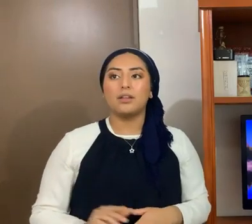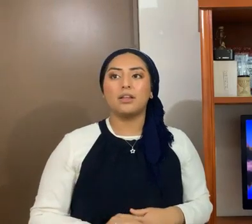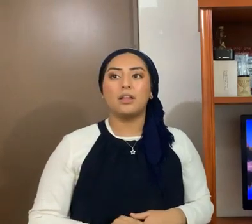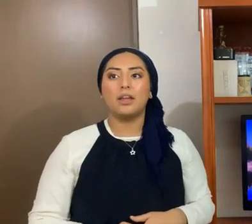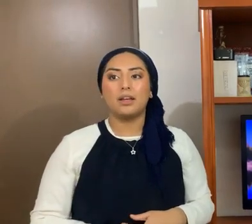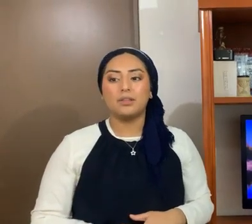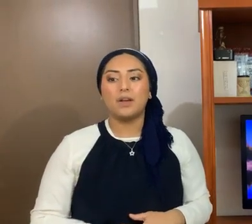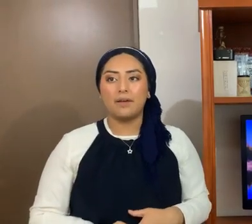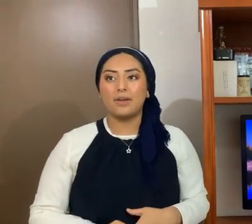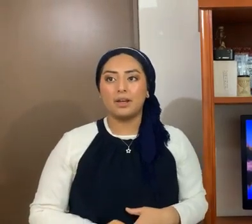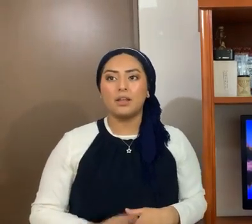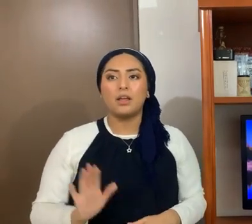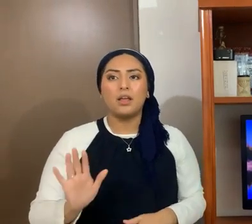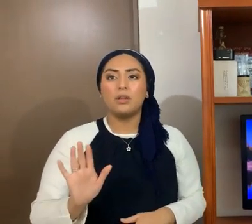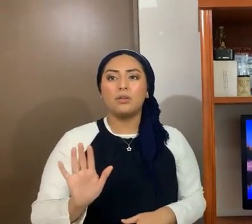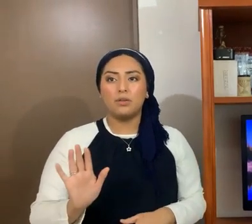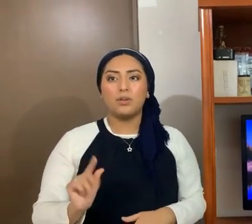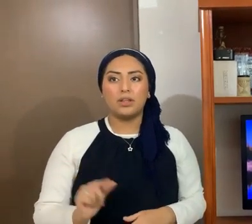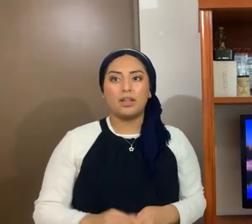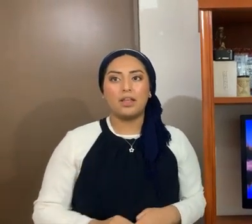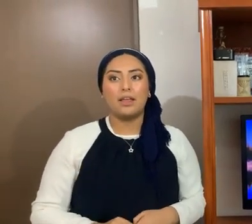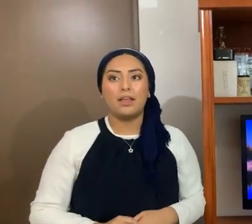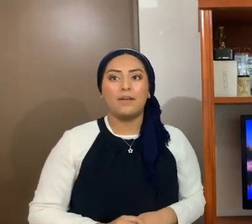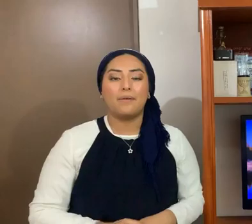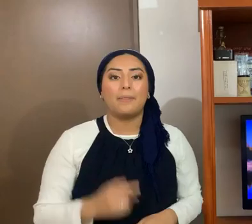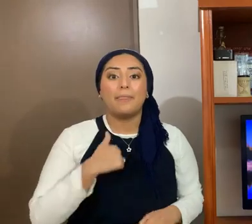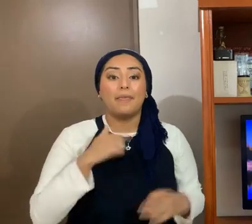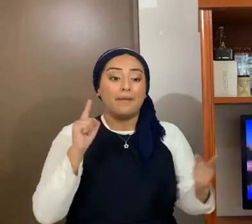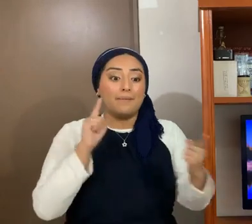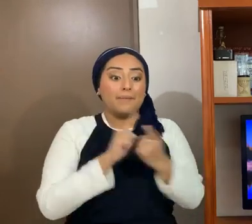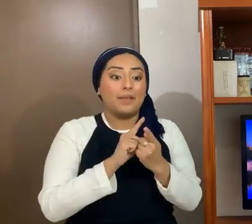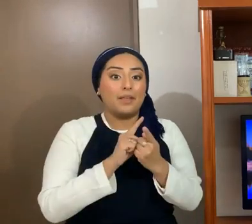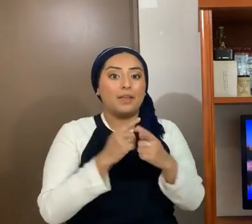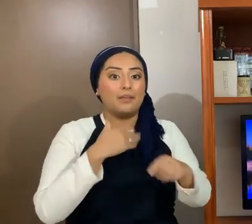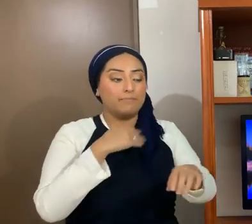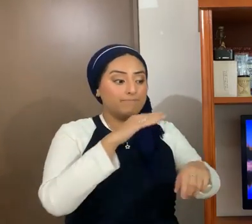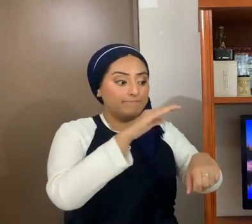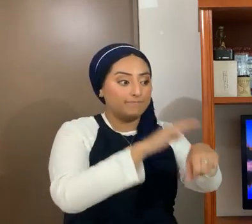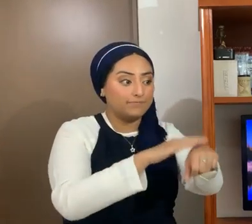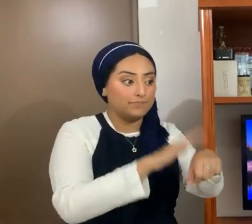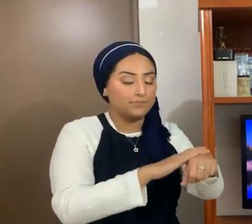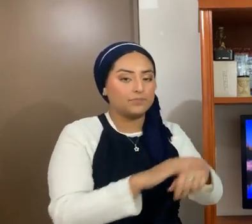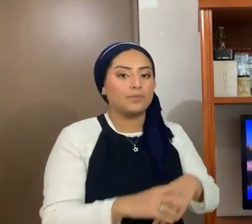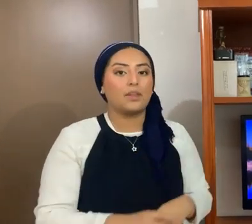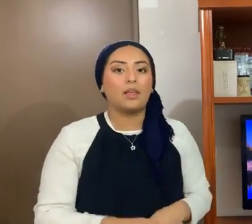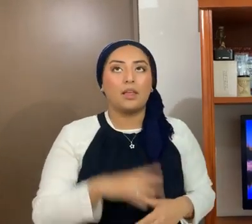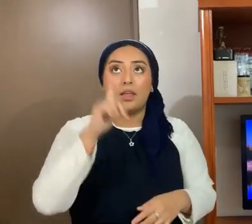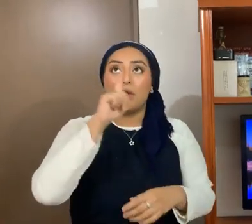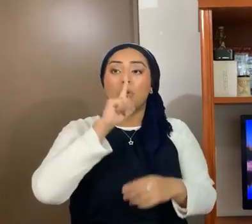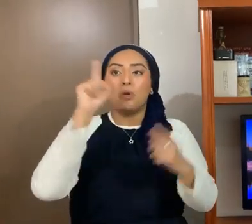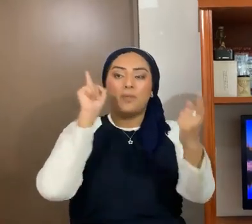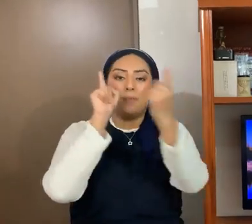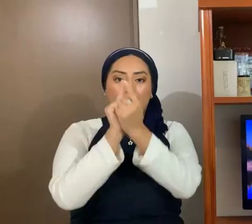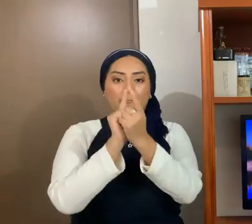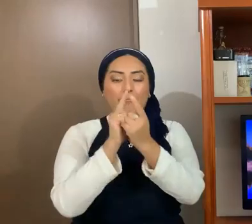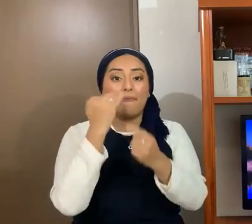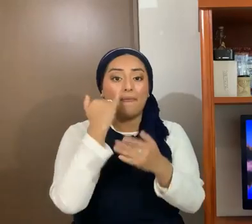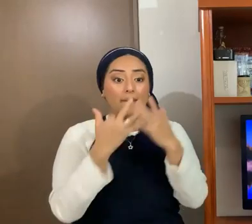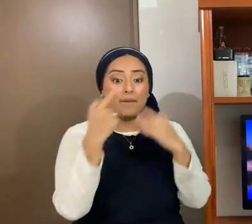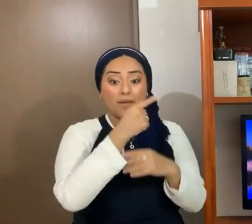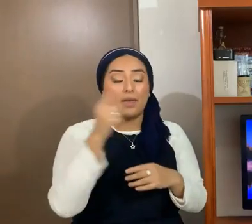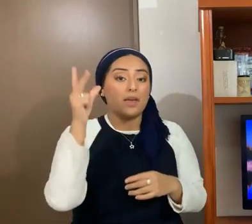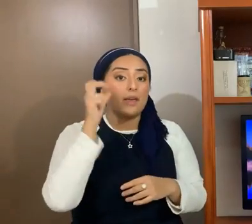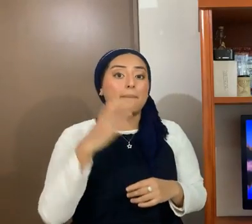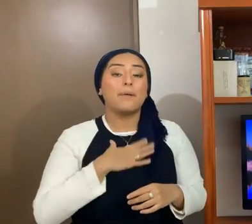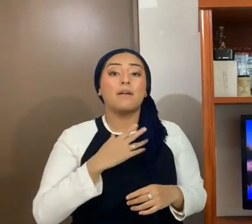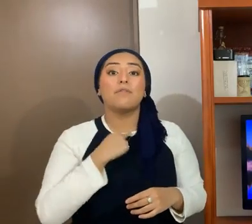dice, he aquí yo estoy a la puerta y llamo. ¿Por qué diría eso Yahshua si no nos visitara? Pero sí nos visita. Si alguno oye mi